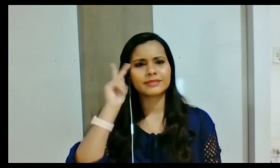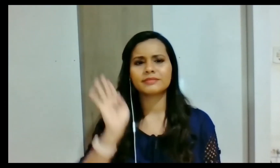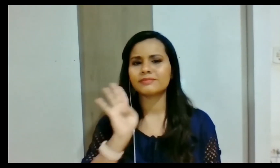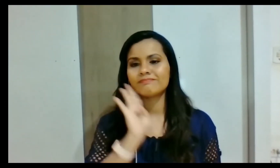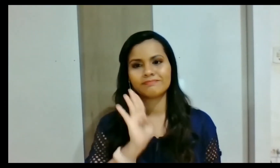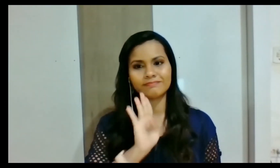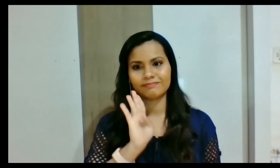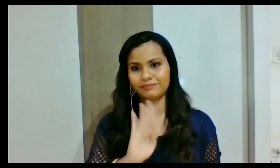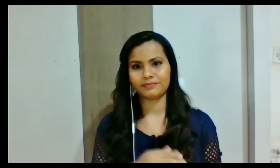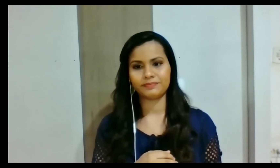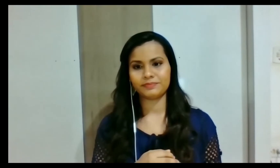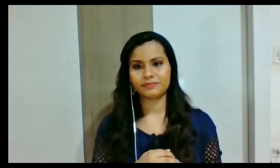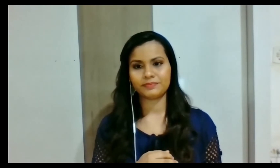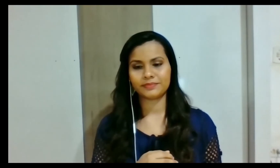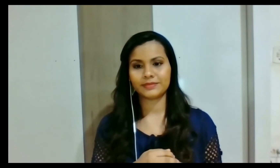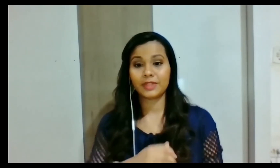Também eu conheci pessoas muito legais.